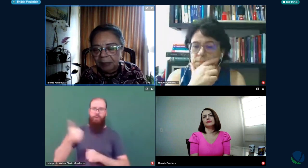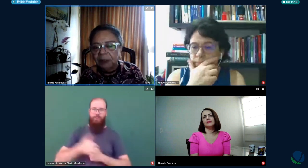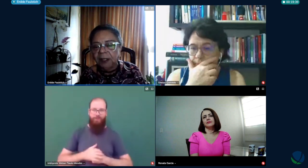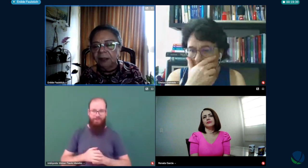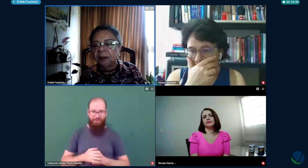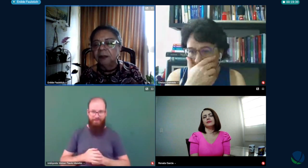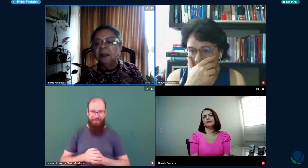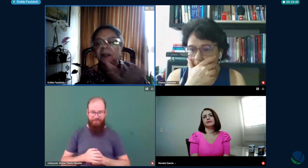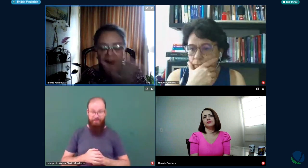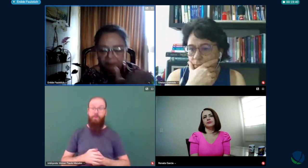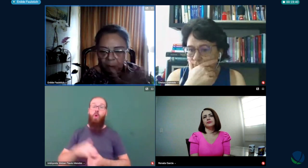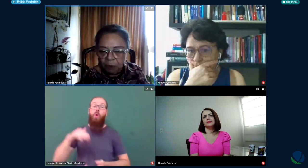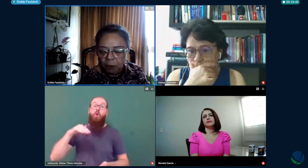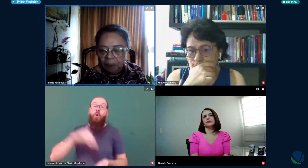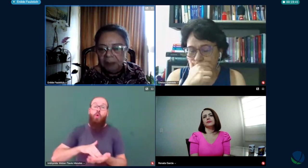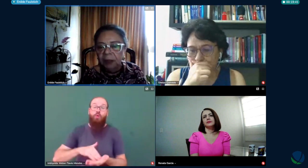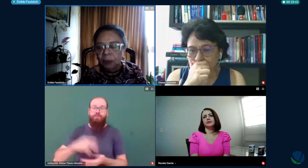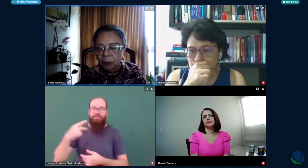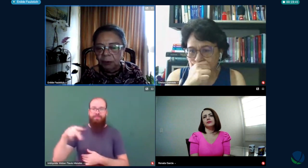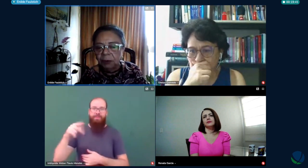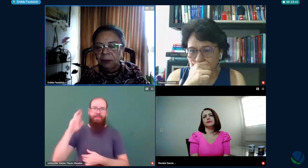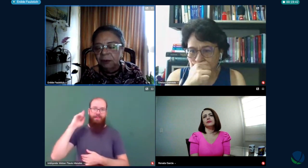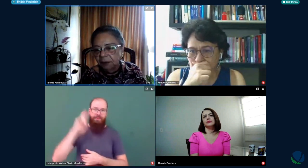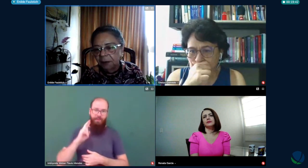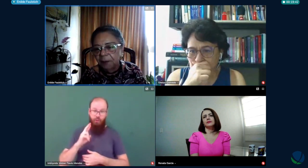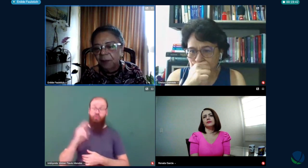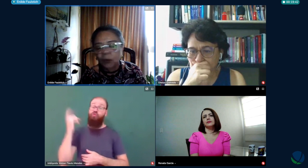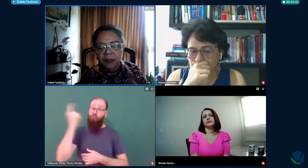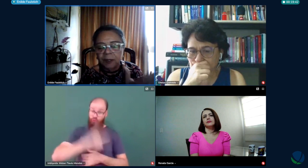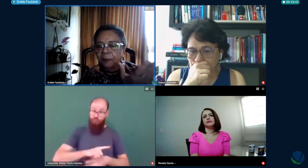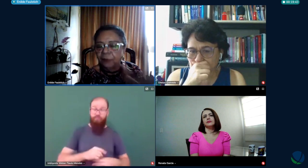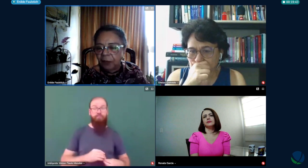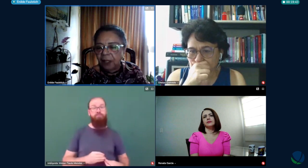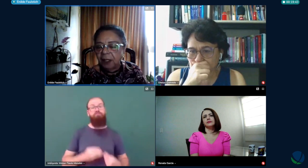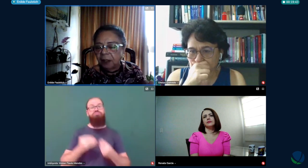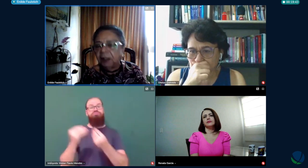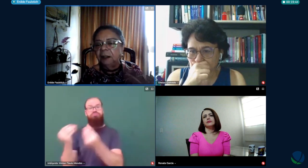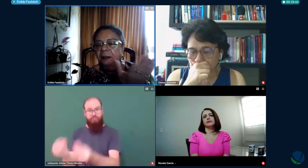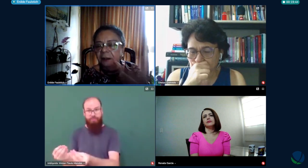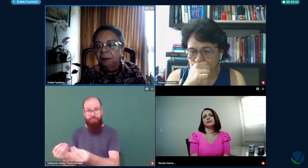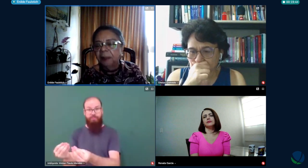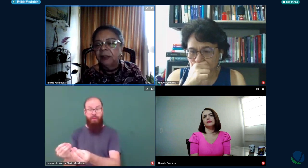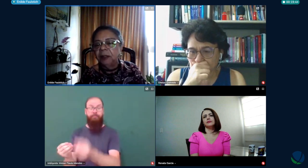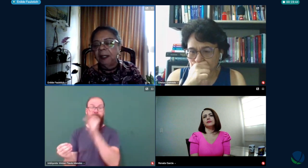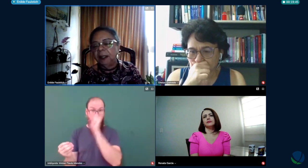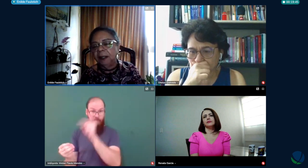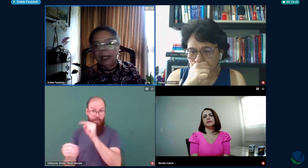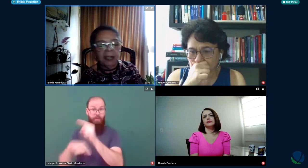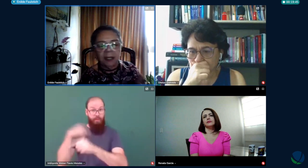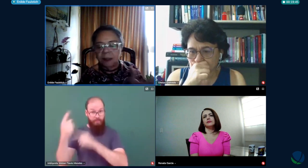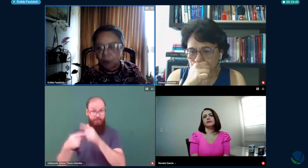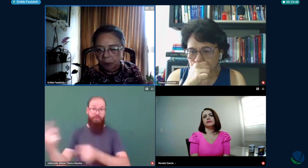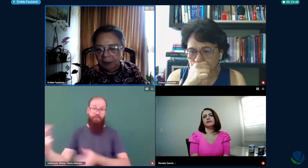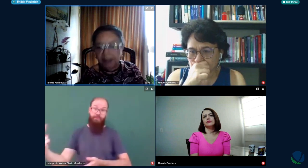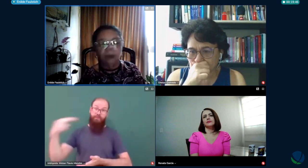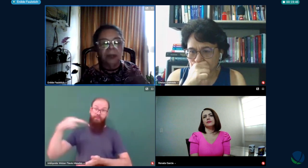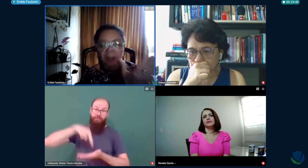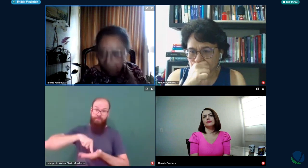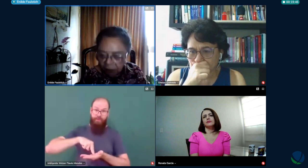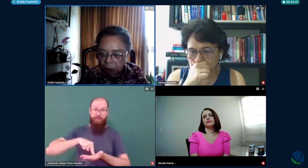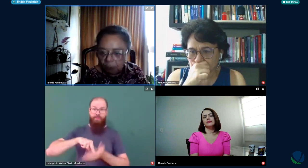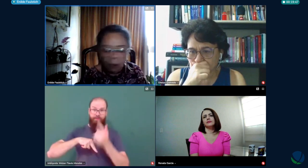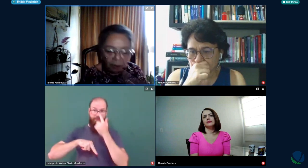Último passo dela. Depois que eu mandei tudo, você vem aqui para ler. Aliás, depois que eu